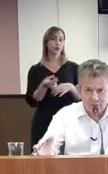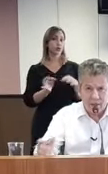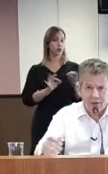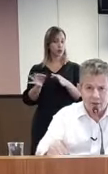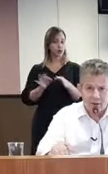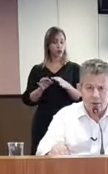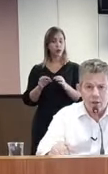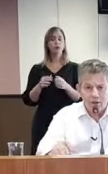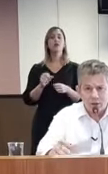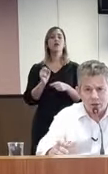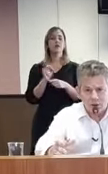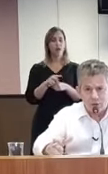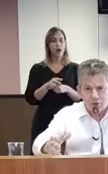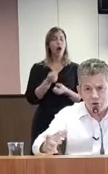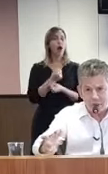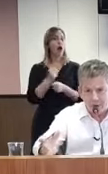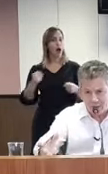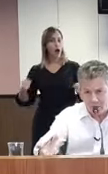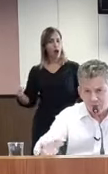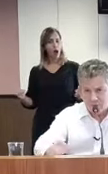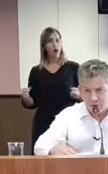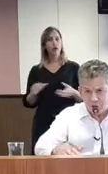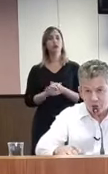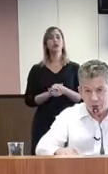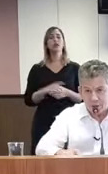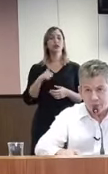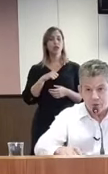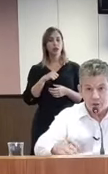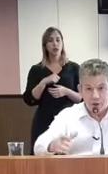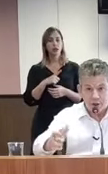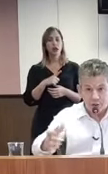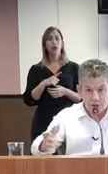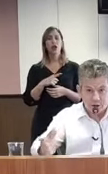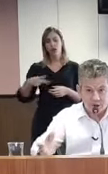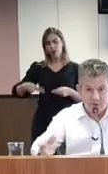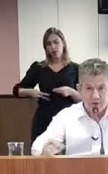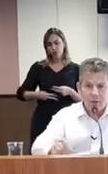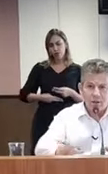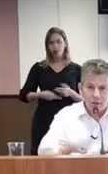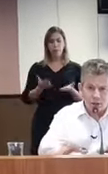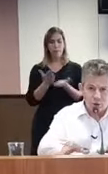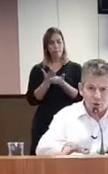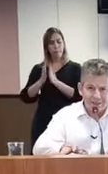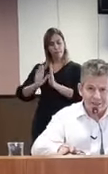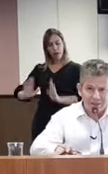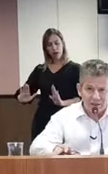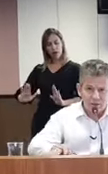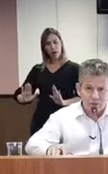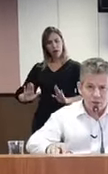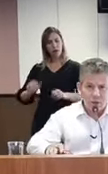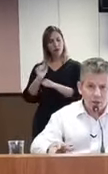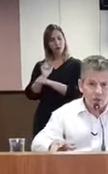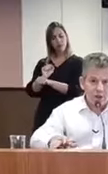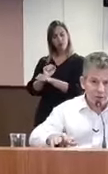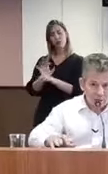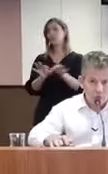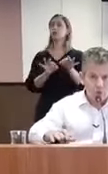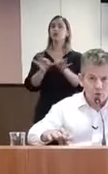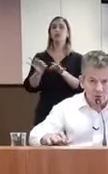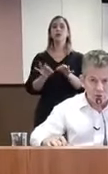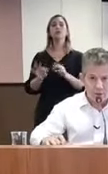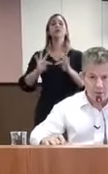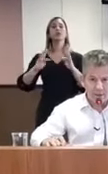essa ampliação, nós estamos suspendendo, já foi dito isso aqui, as cirurgias eletivas, estamos organizando e já